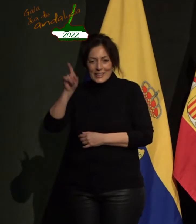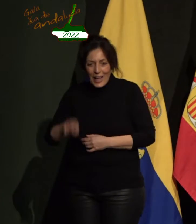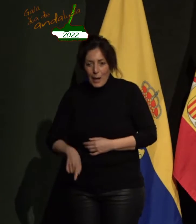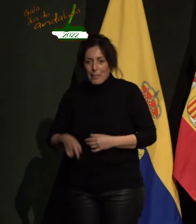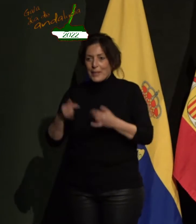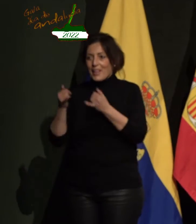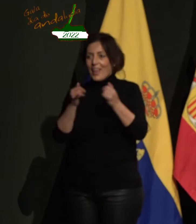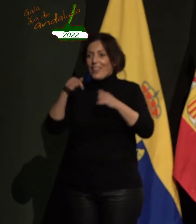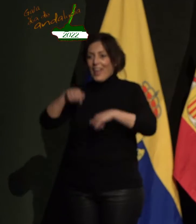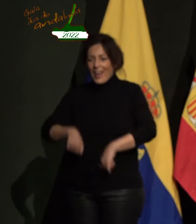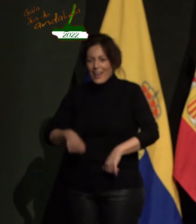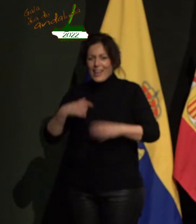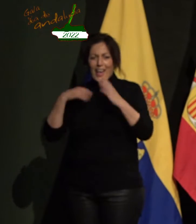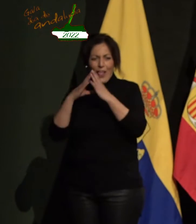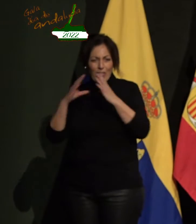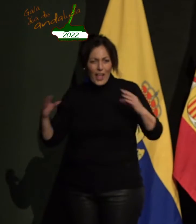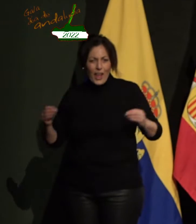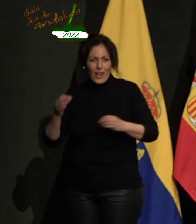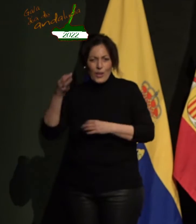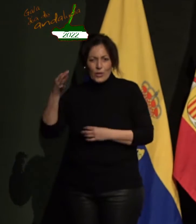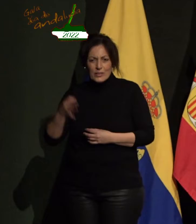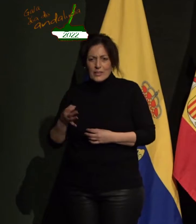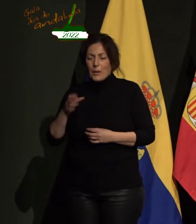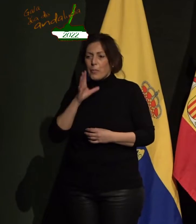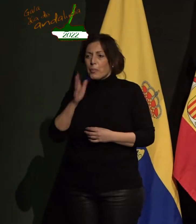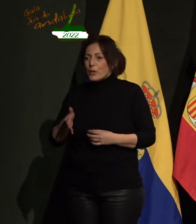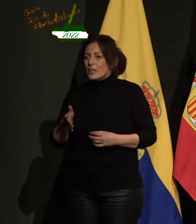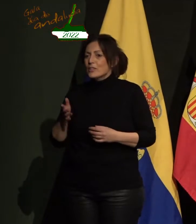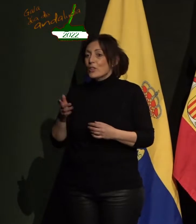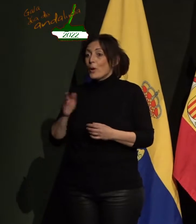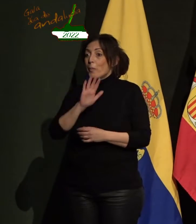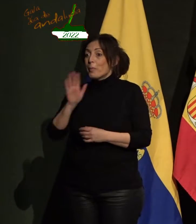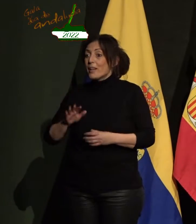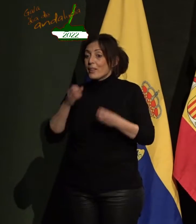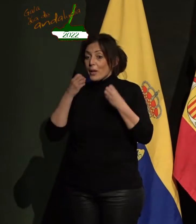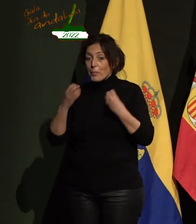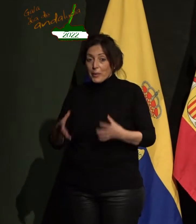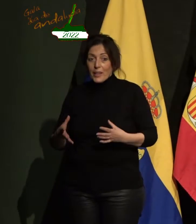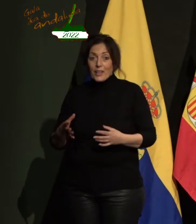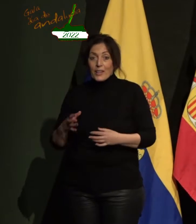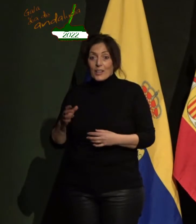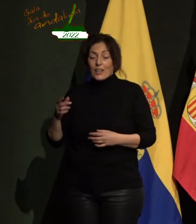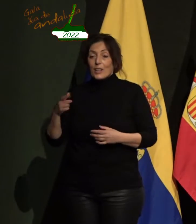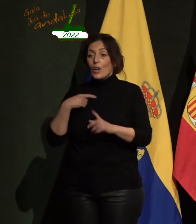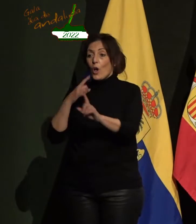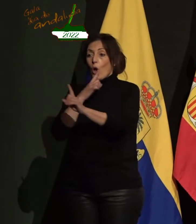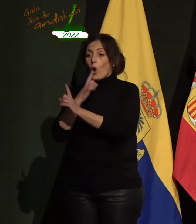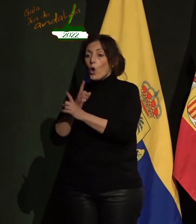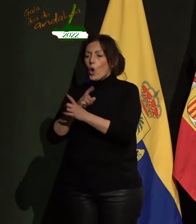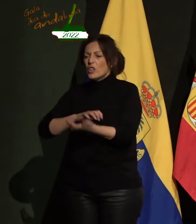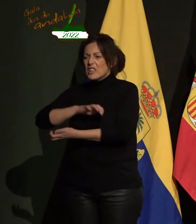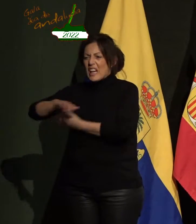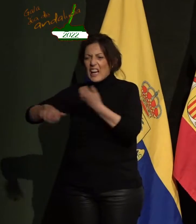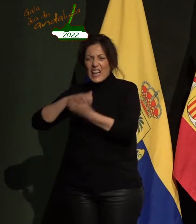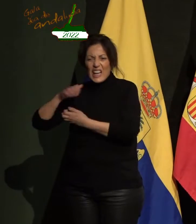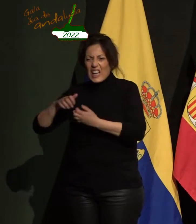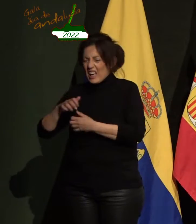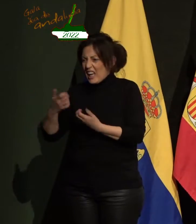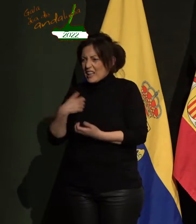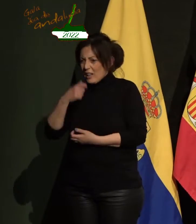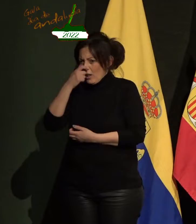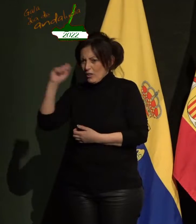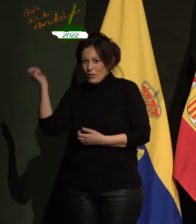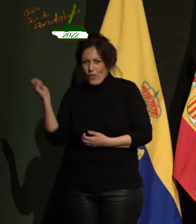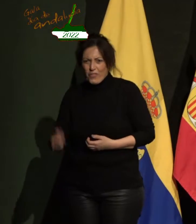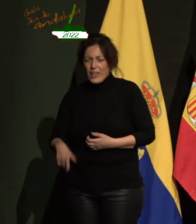son andaluces y andaluzas. Por todos ellos, si les parece, por todas ellas, y en contra de esta guerra tan inútil e